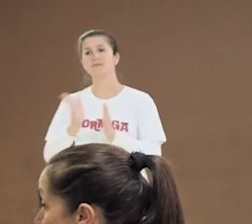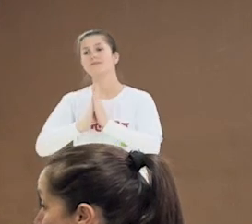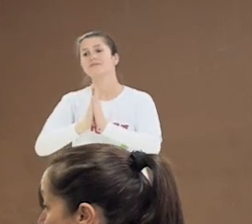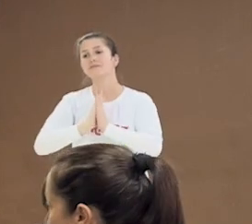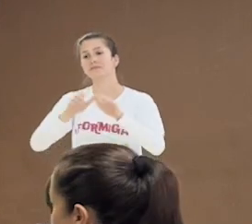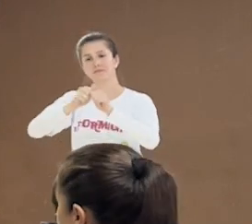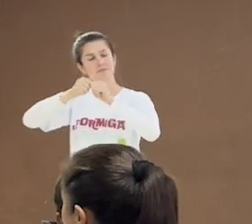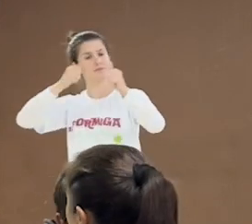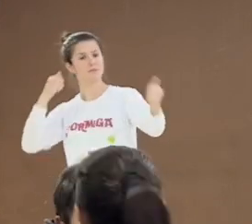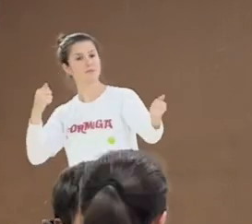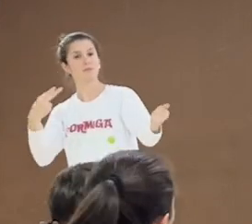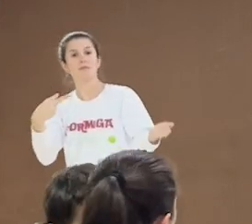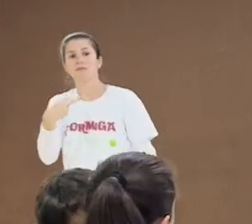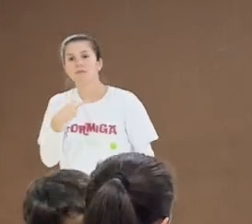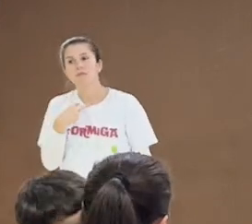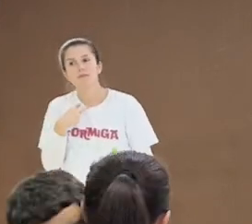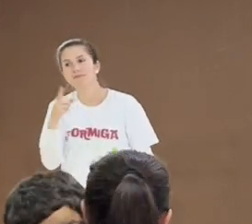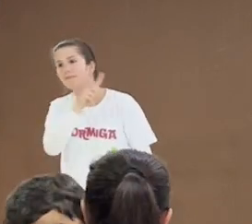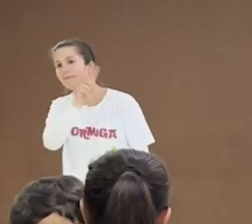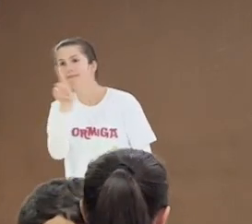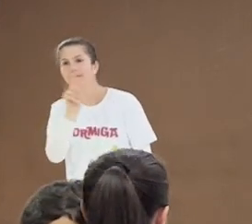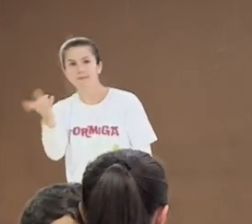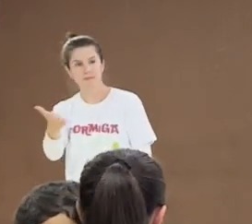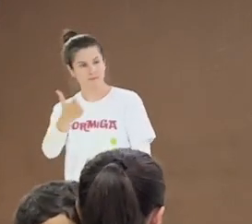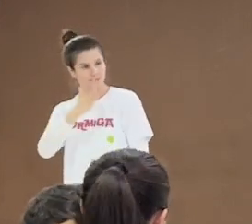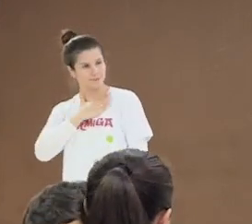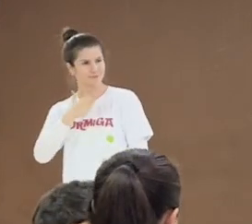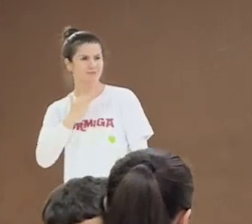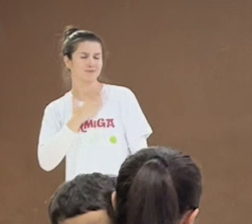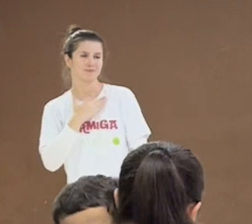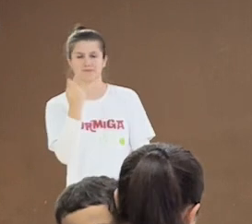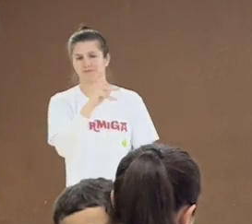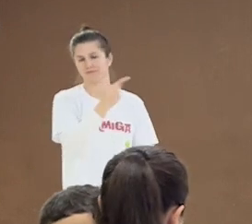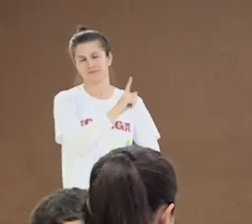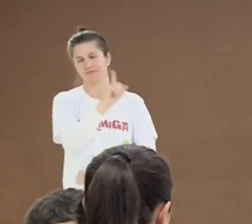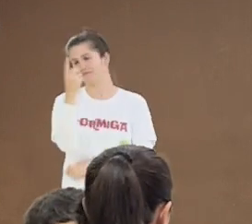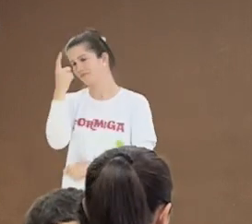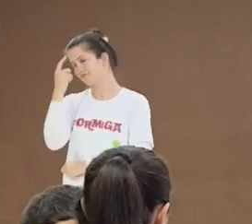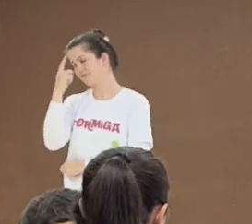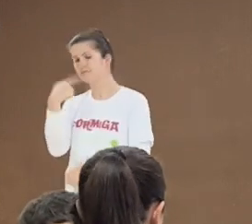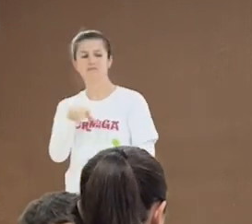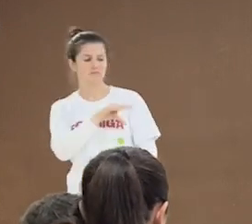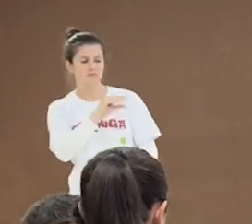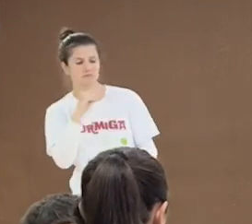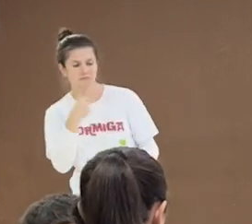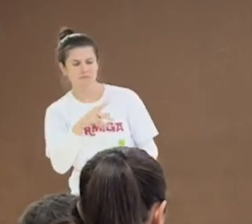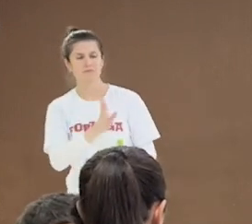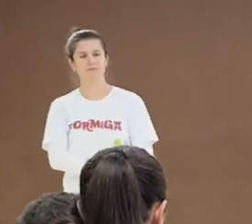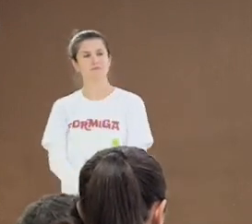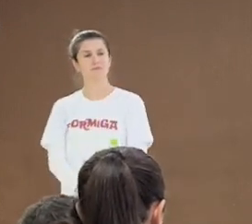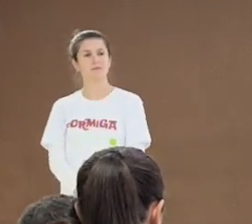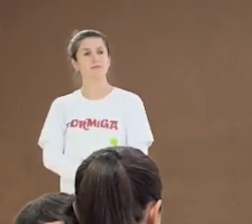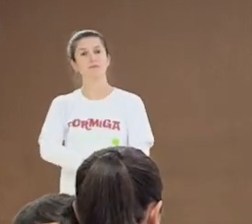pra mim. Eu? Não posso. Por que não? Porque esse aqui é de estimação. Nem pensar. Se cobre com essas folhas aí.